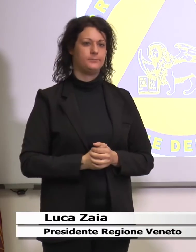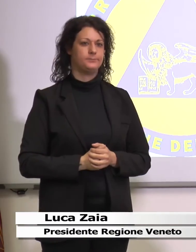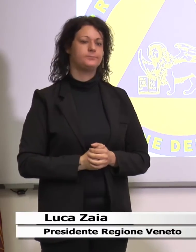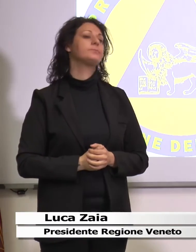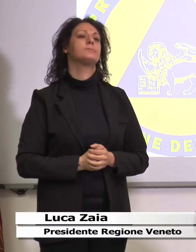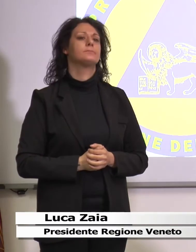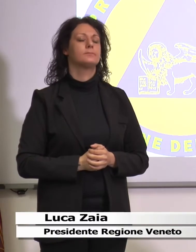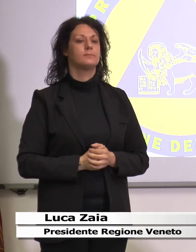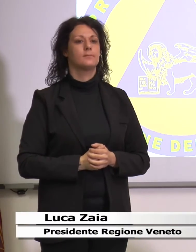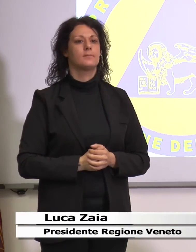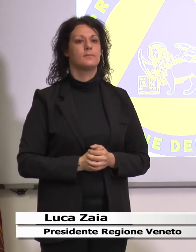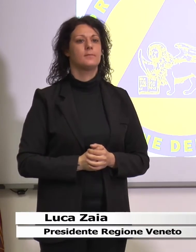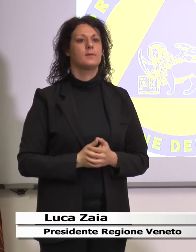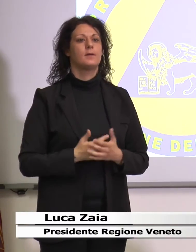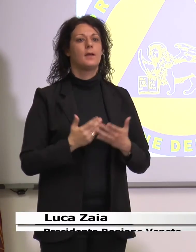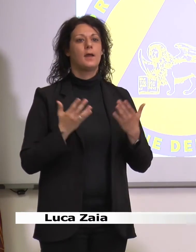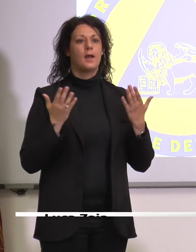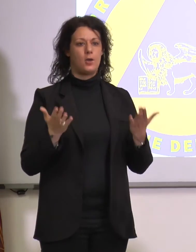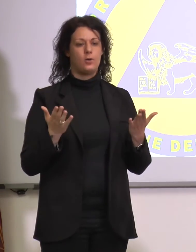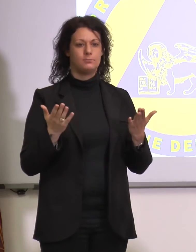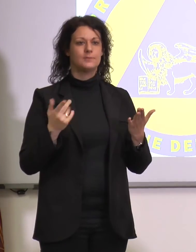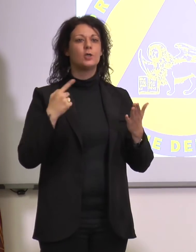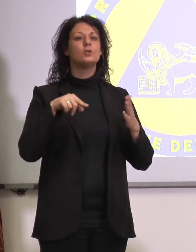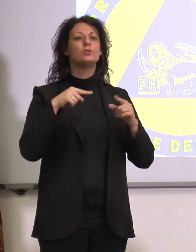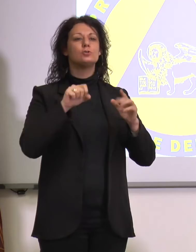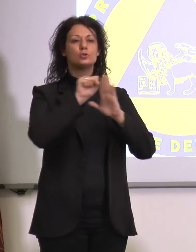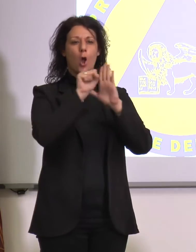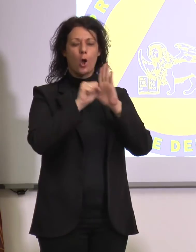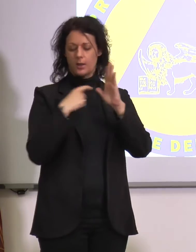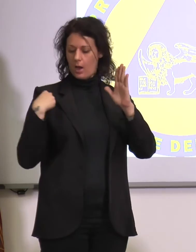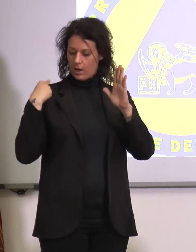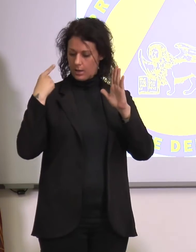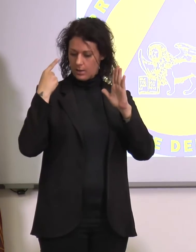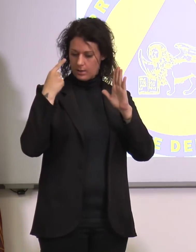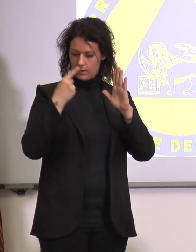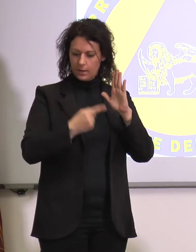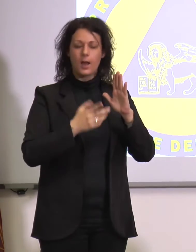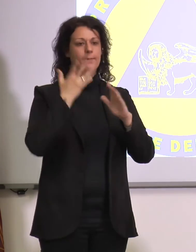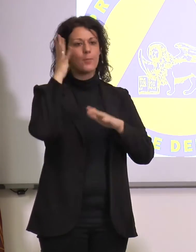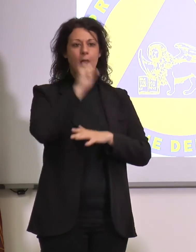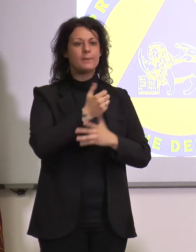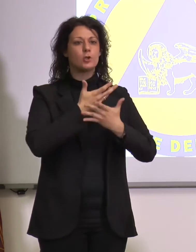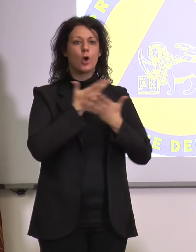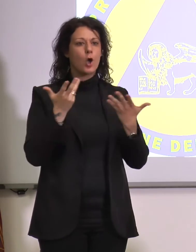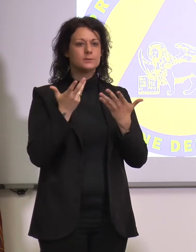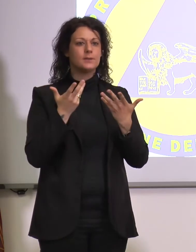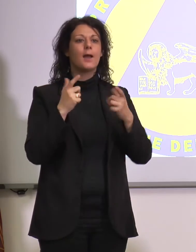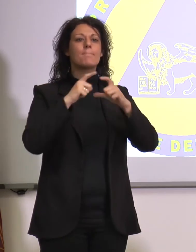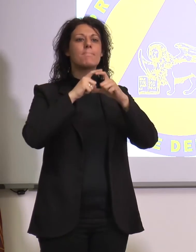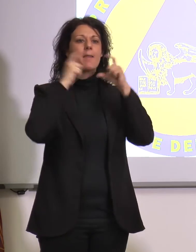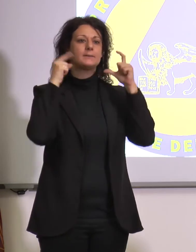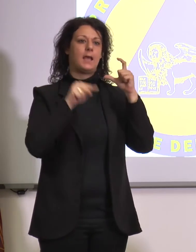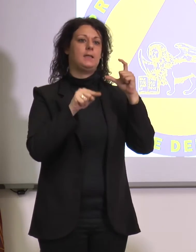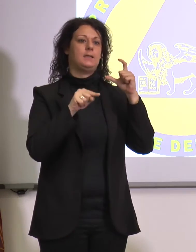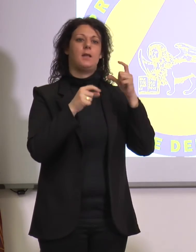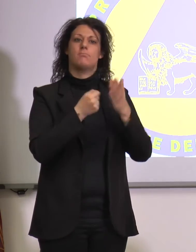fare una sintesi di questa storia, è la mascherina, o no? Basta. Vuoi vivere, devi mettere la mascherina. Vuoi